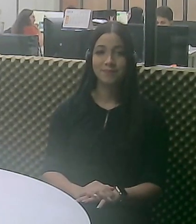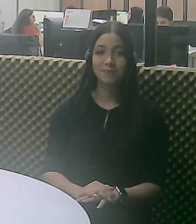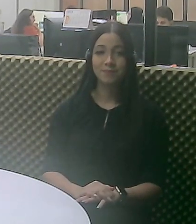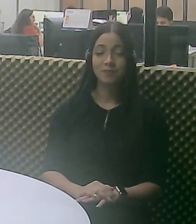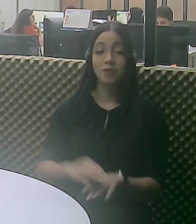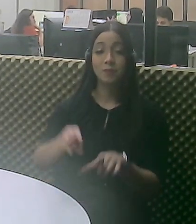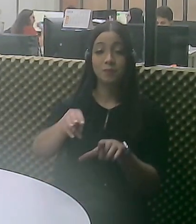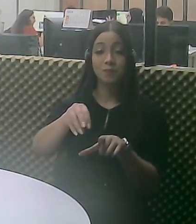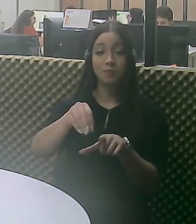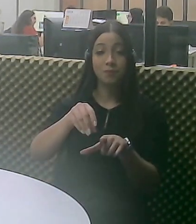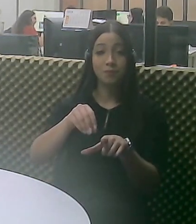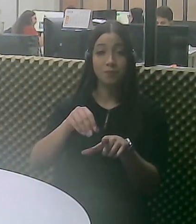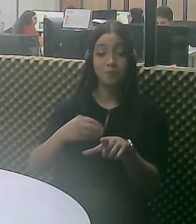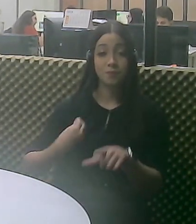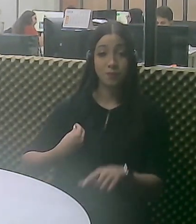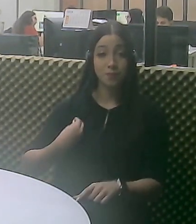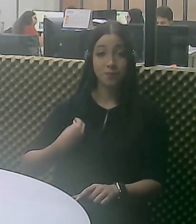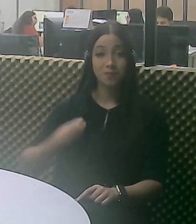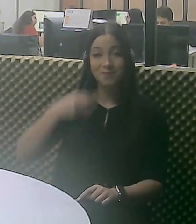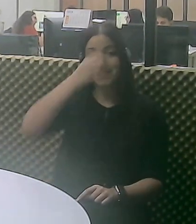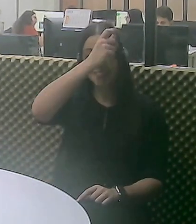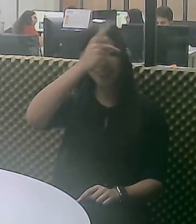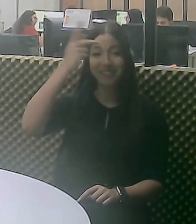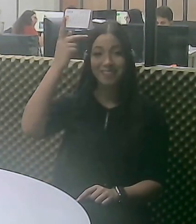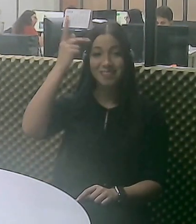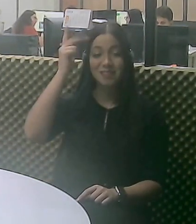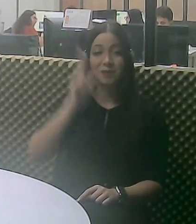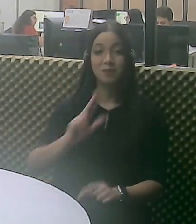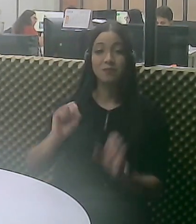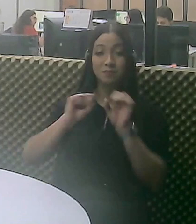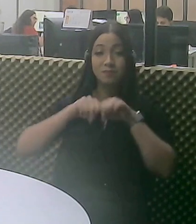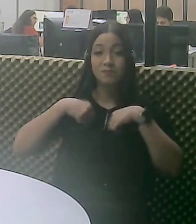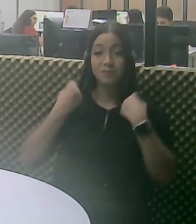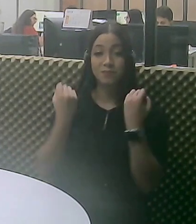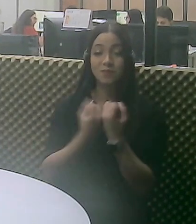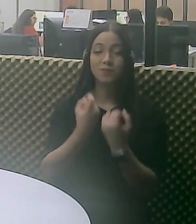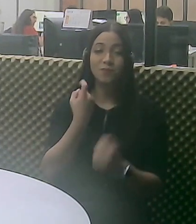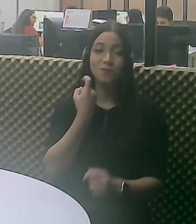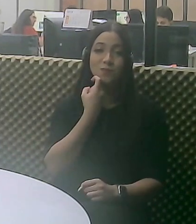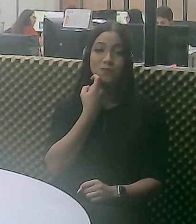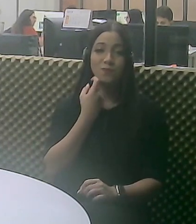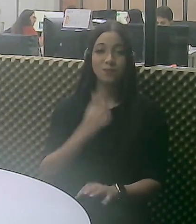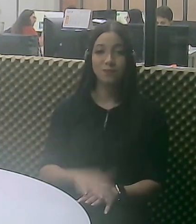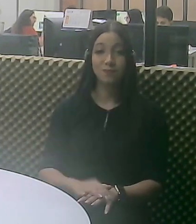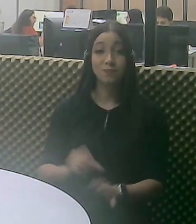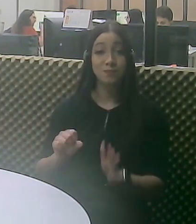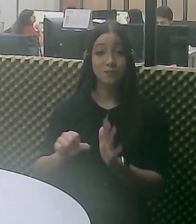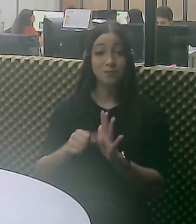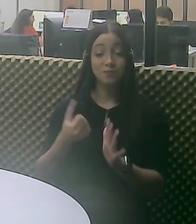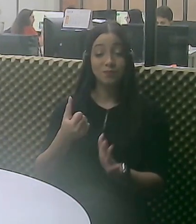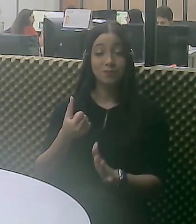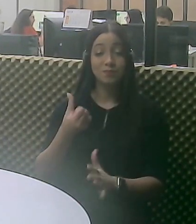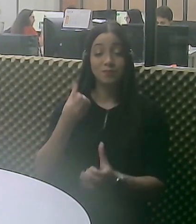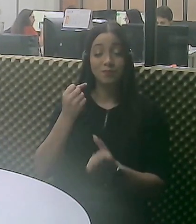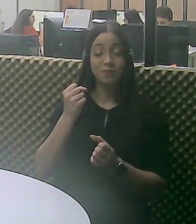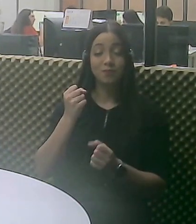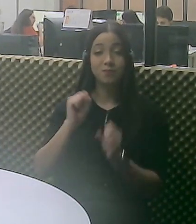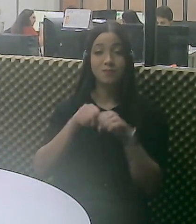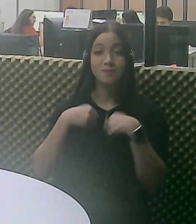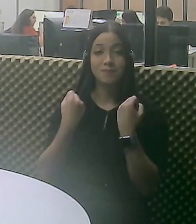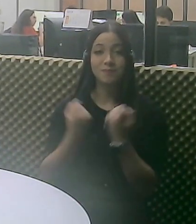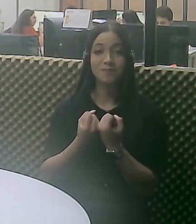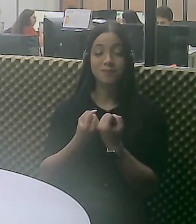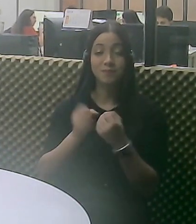Bioinsumo é tema de simpósio que a Prefeitura de Uberlândia promove na próxima sexta. O primeiro simpósio regional de bioinsumos